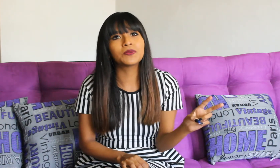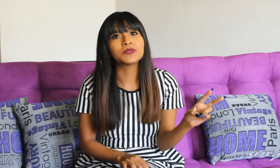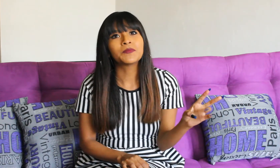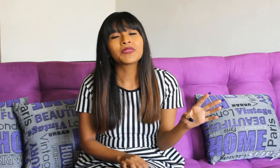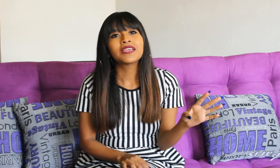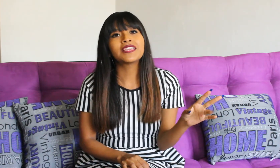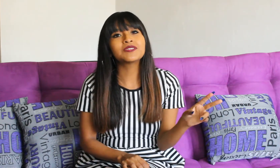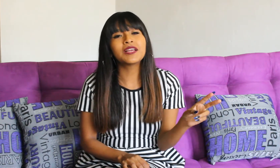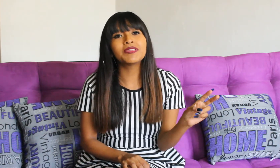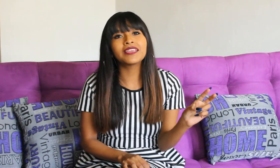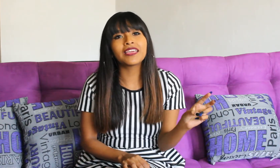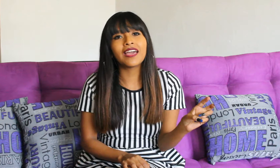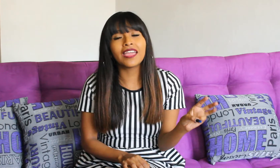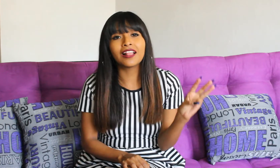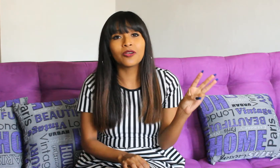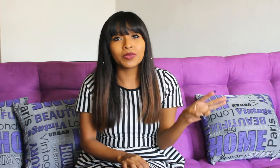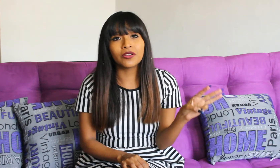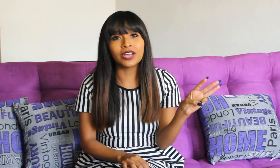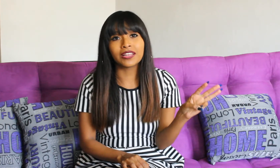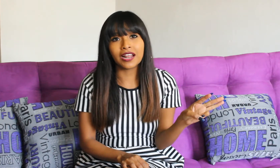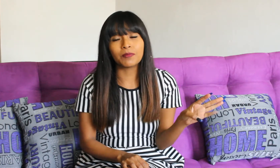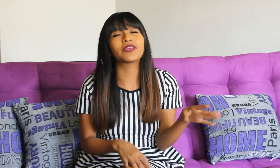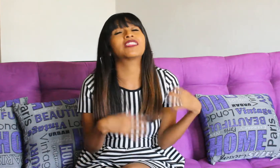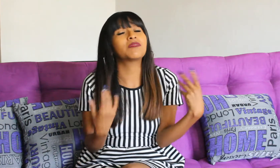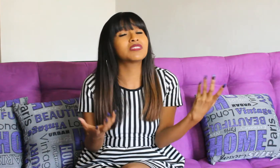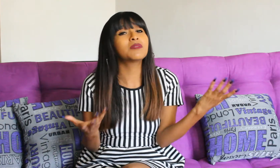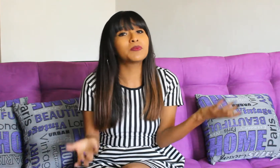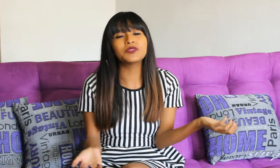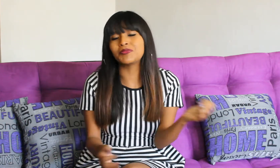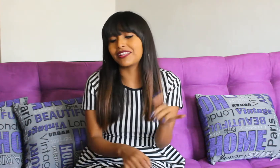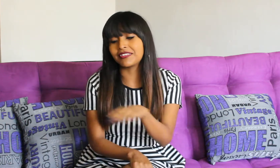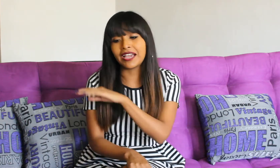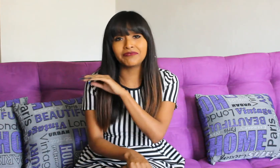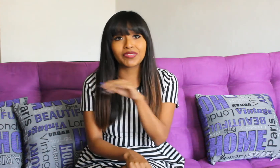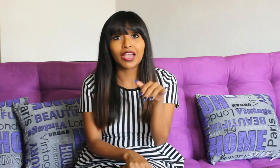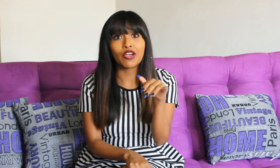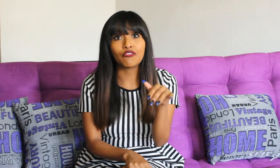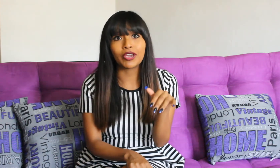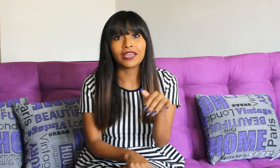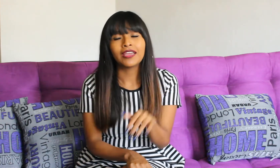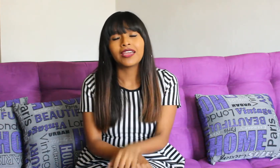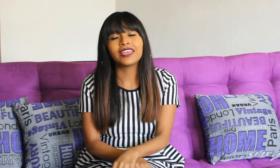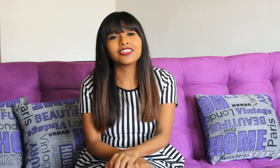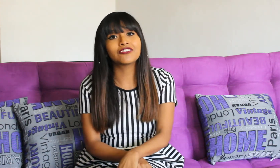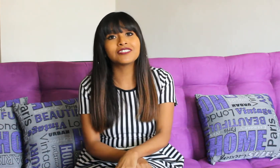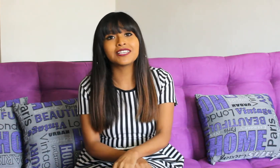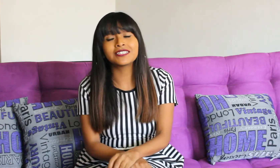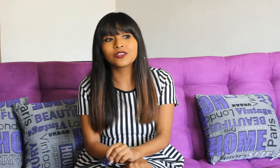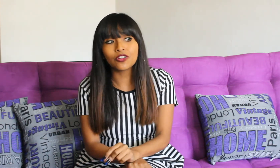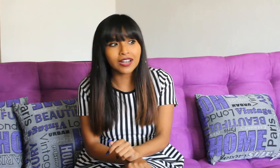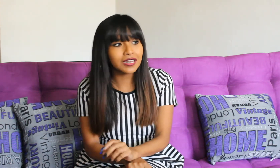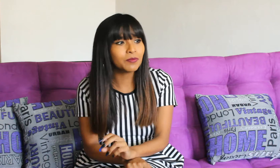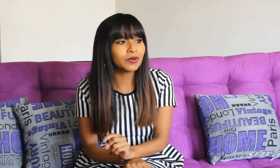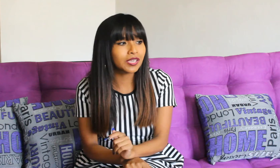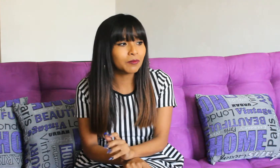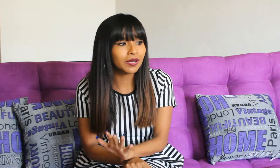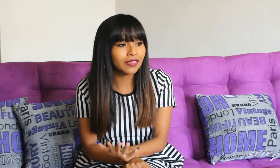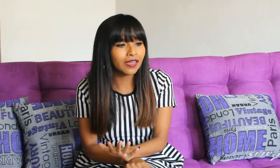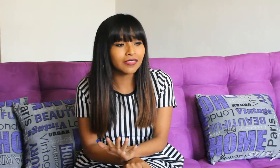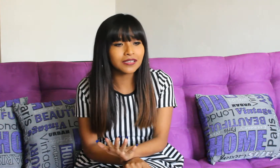plus. Ya solamente queda el domingo general, porque también el plus, miren, ya fue. Entonces, córranle, porque en verdad